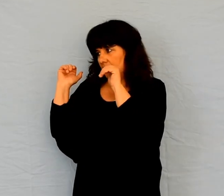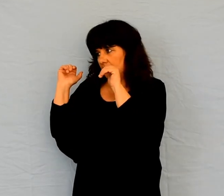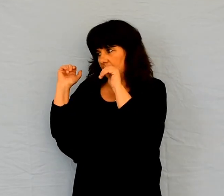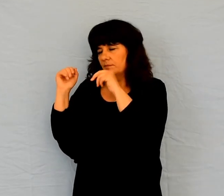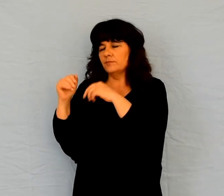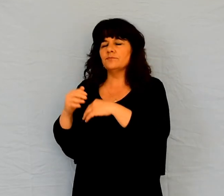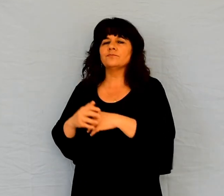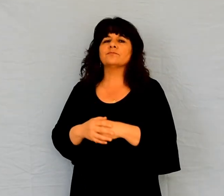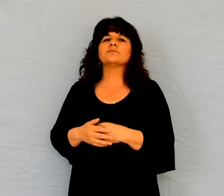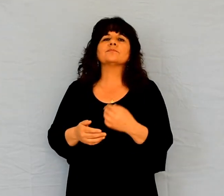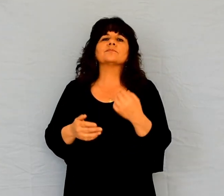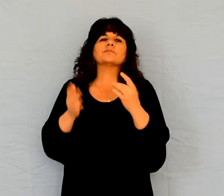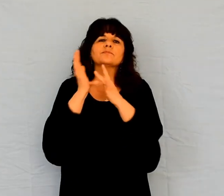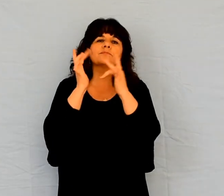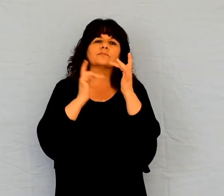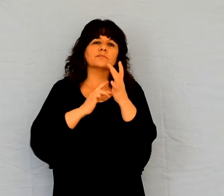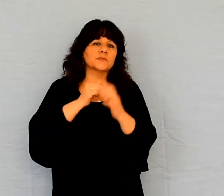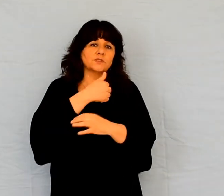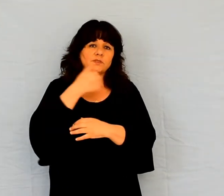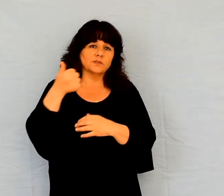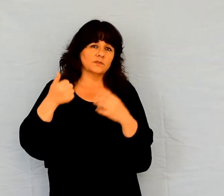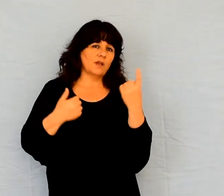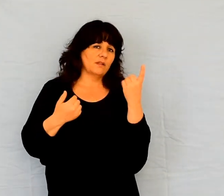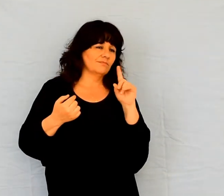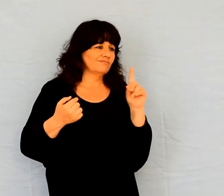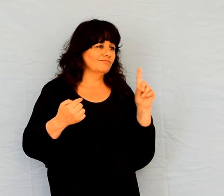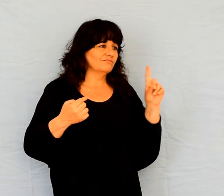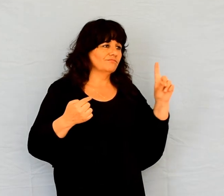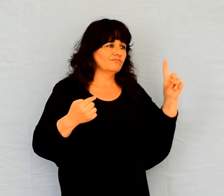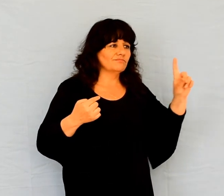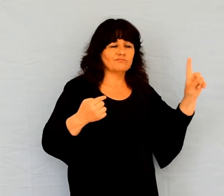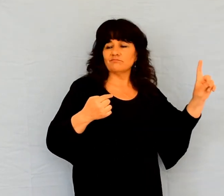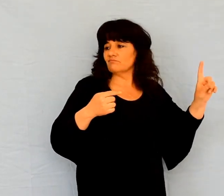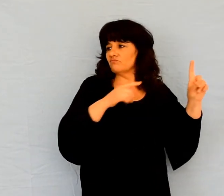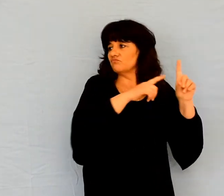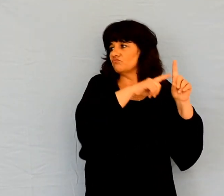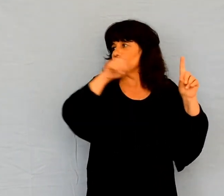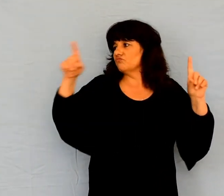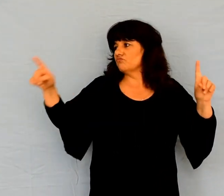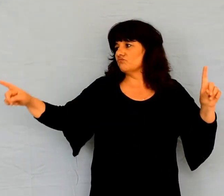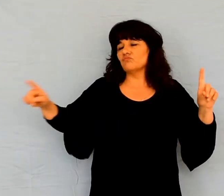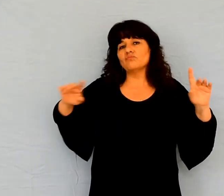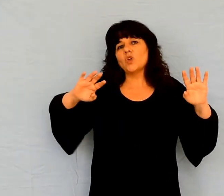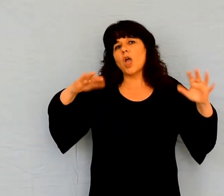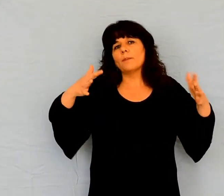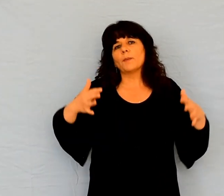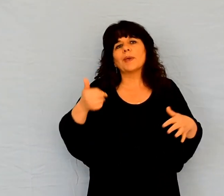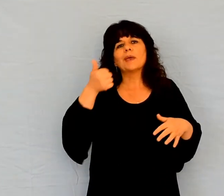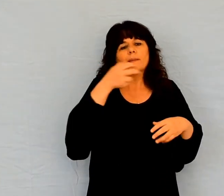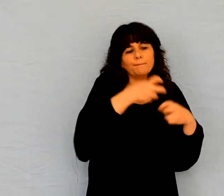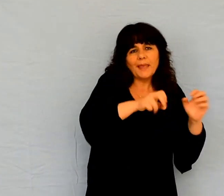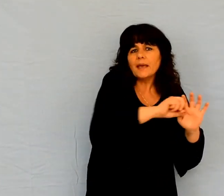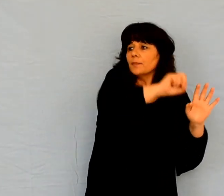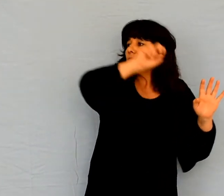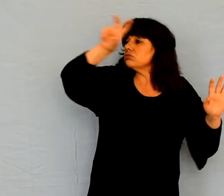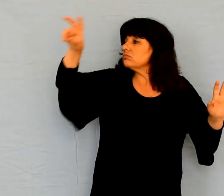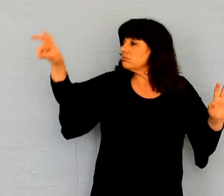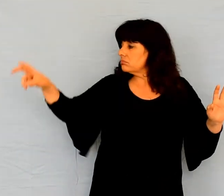Puis il s'écarta, à la distance d'un jet de pierre environ. S'étant mis à genoux, il priait